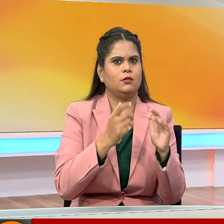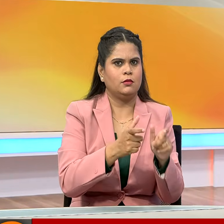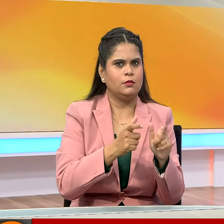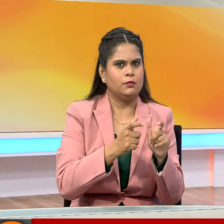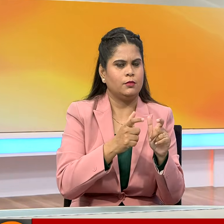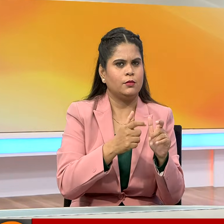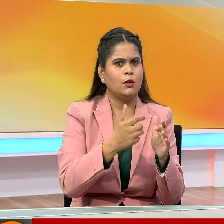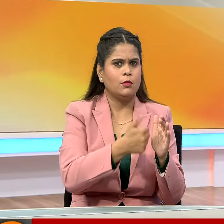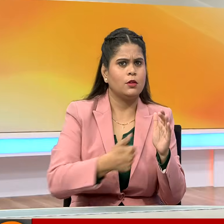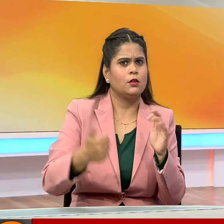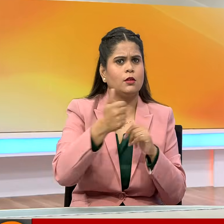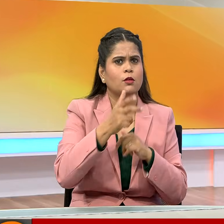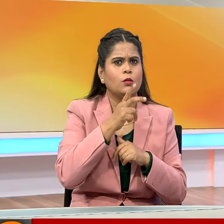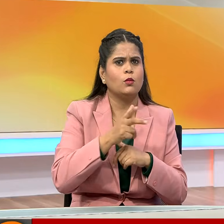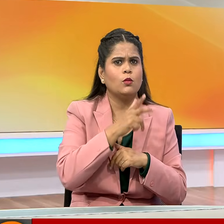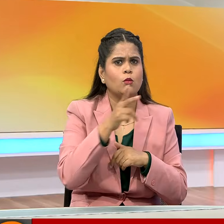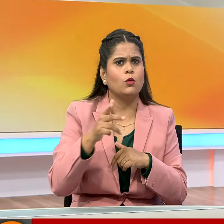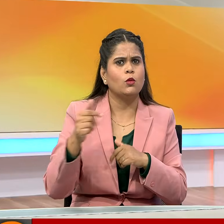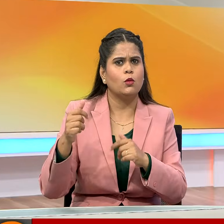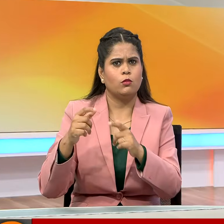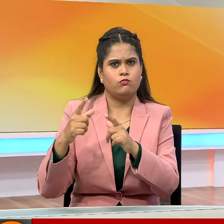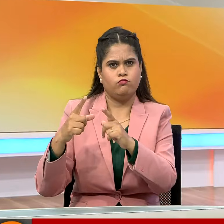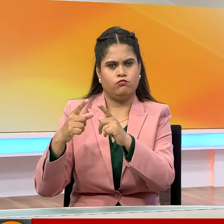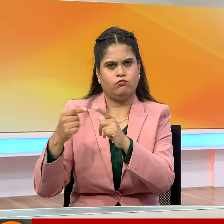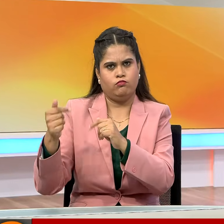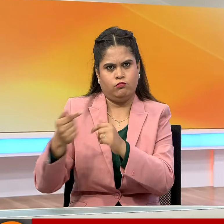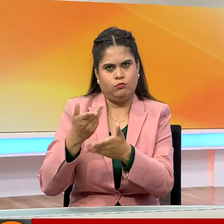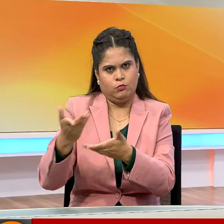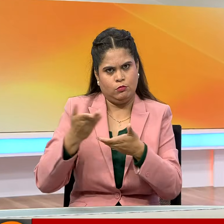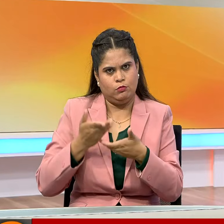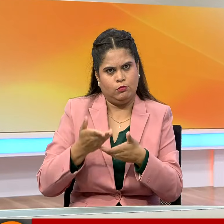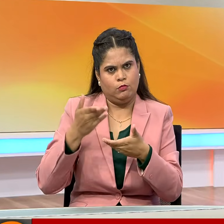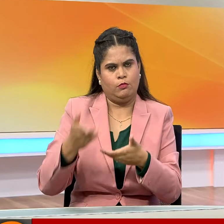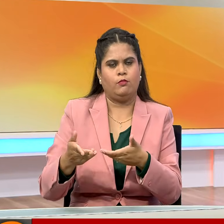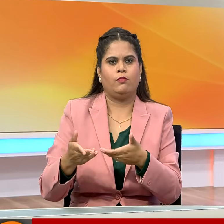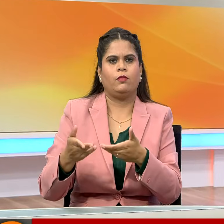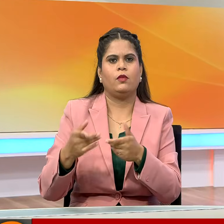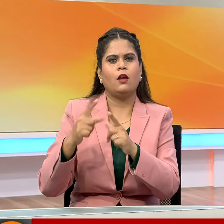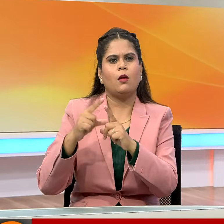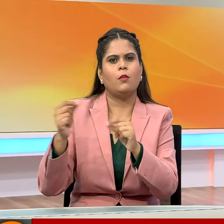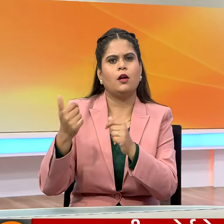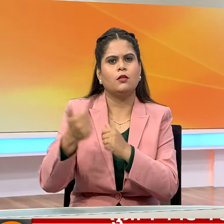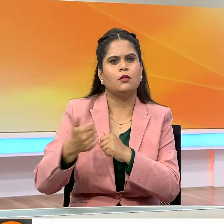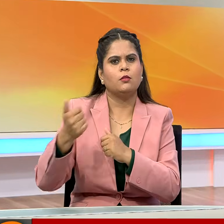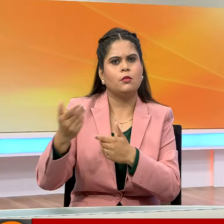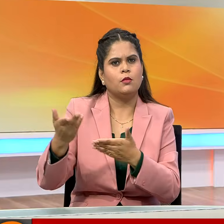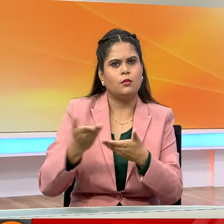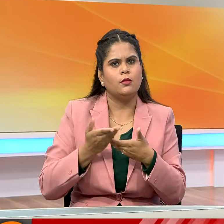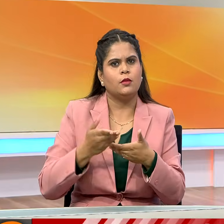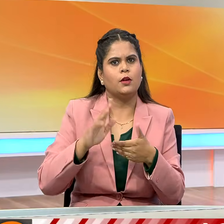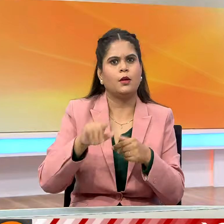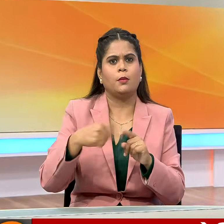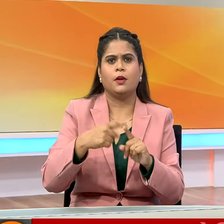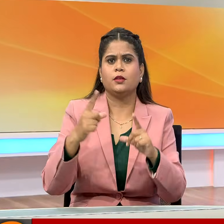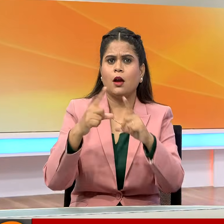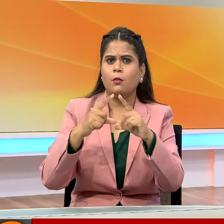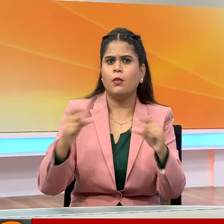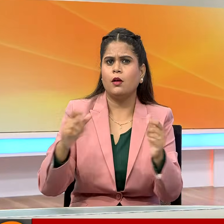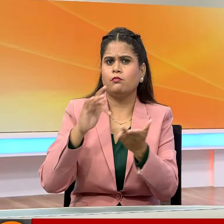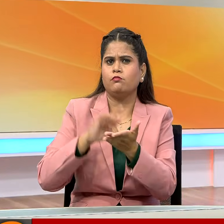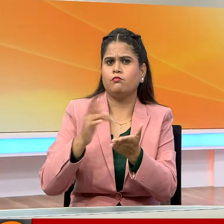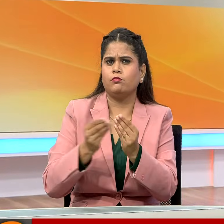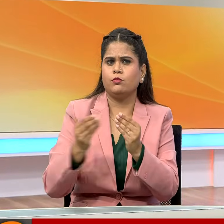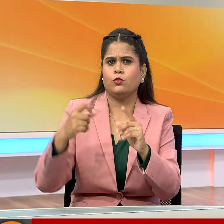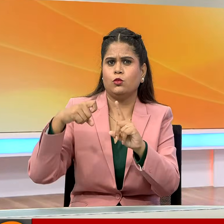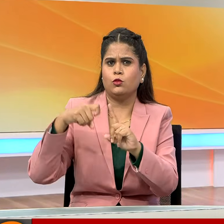शिंजिरो कोइजुमी और उनके प्रतिनिधिमंडल का भारत में स्वागत किया। उन्होंने जापान के कुमामोटो क्षेत्र में